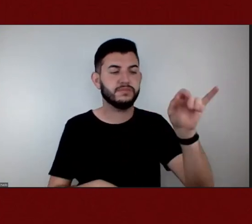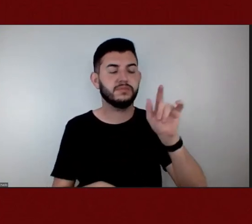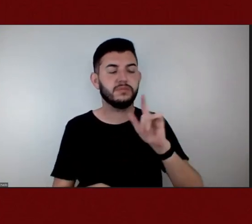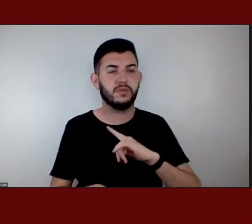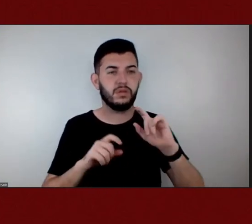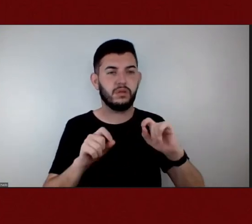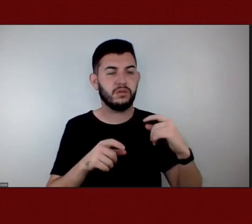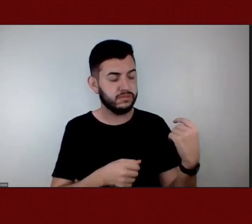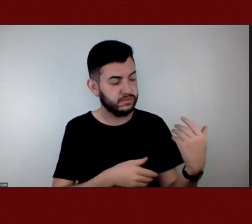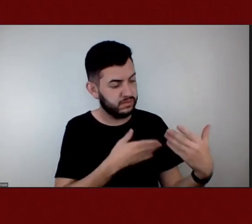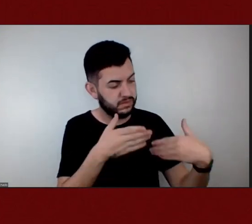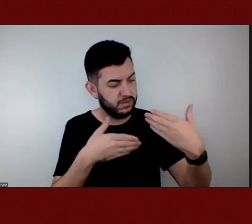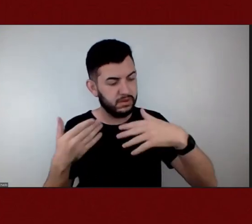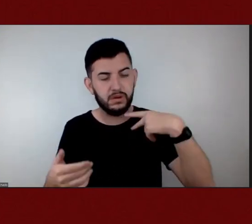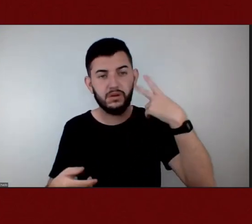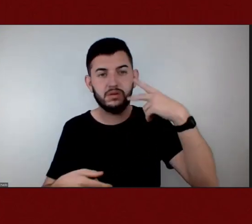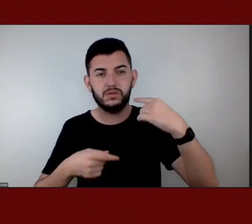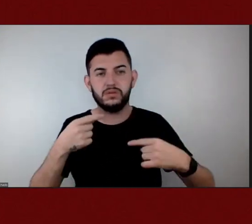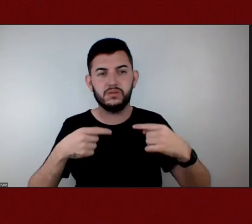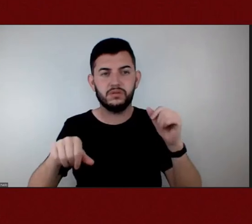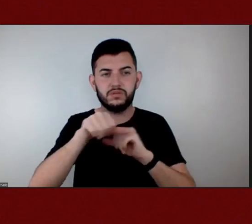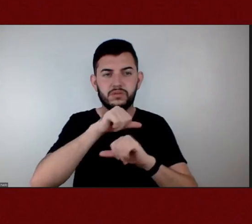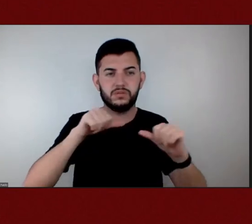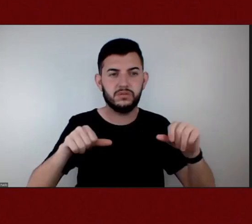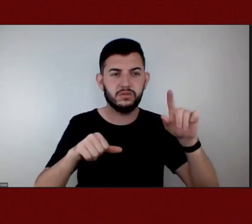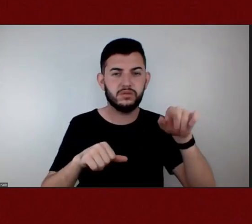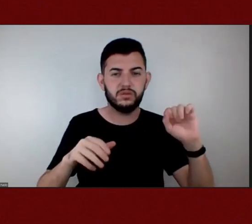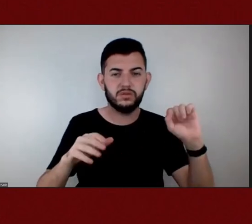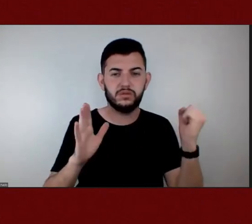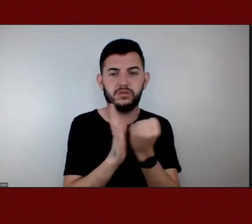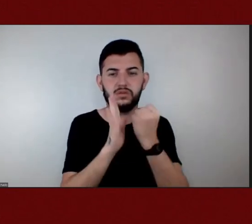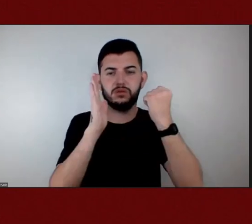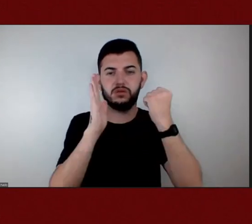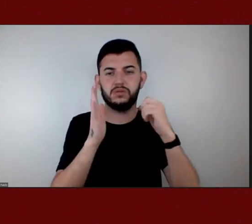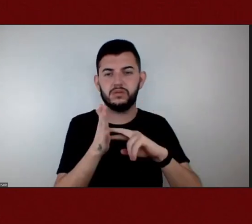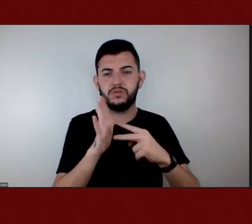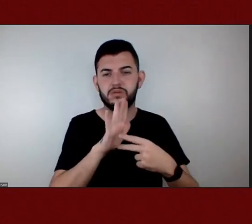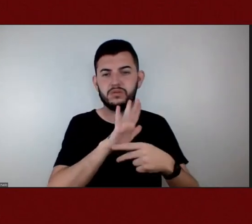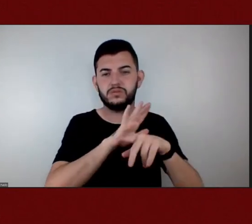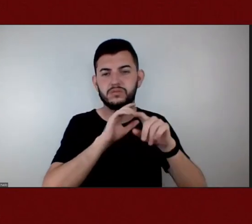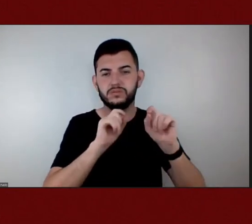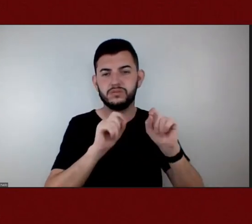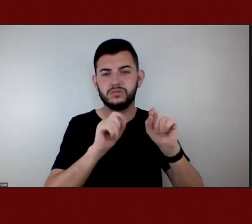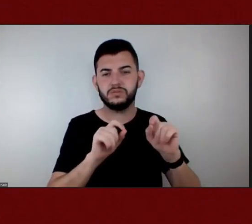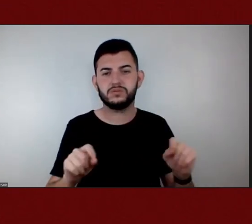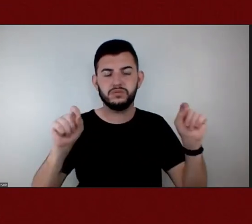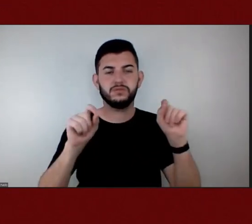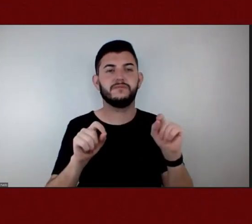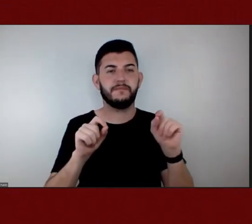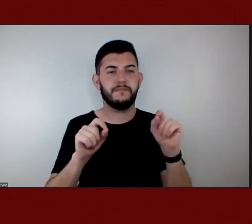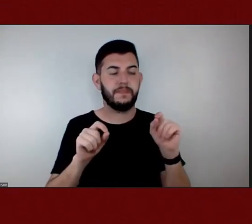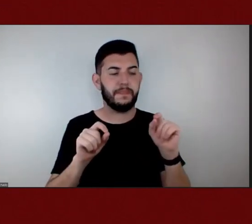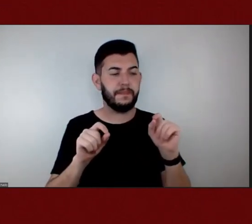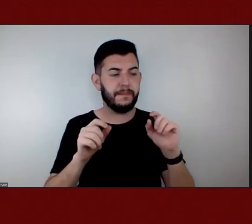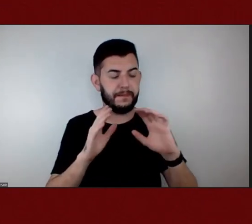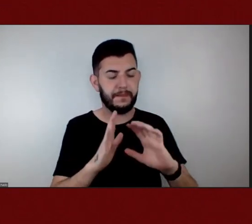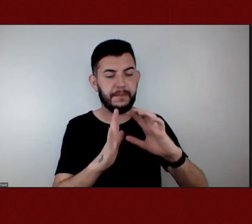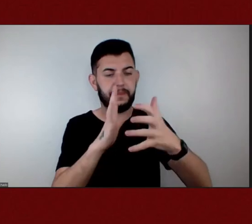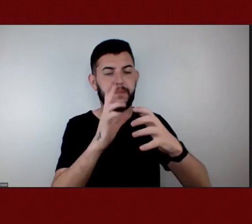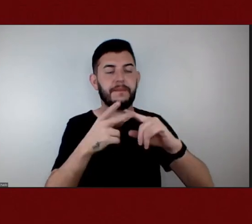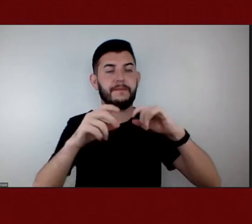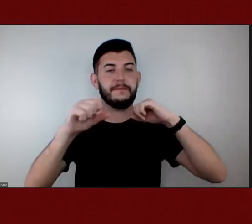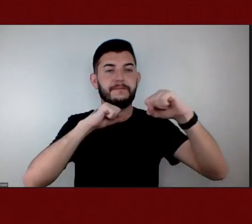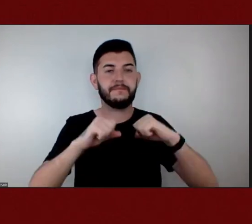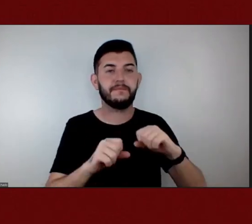de políticas transformadoras num marco de uma complexa participação de partidos, movimentos sociais, instituições políticas